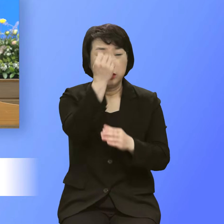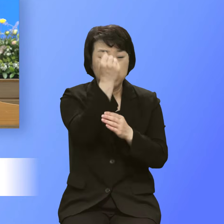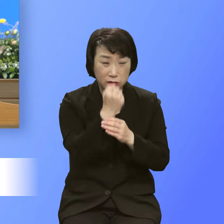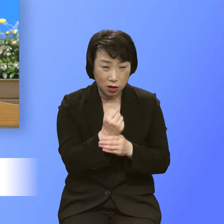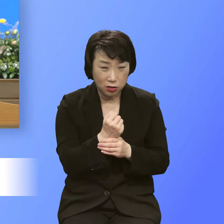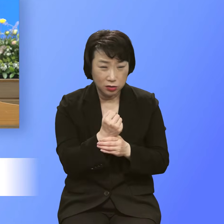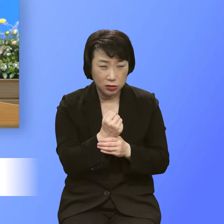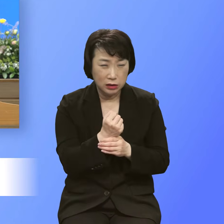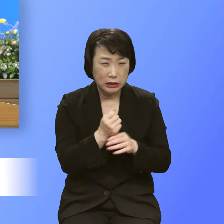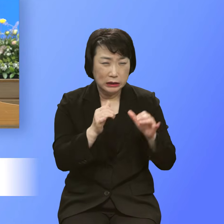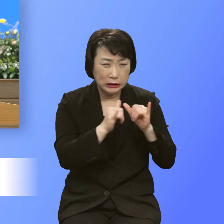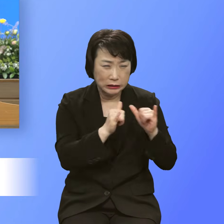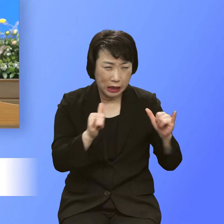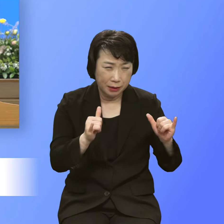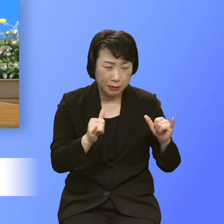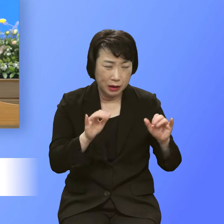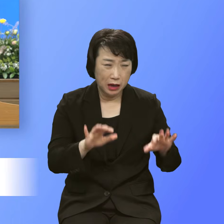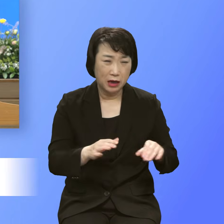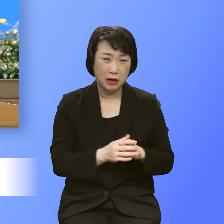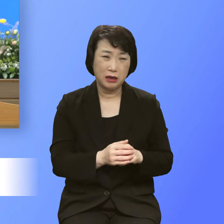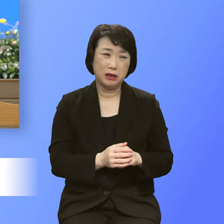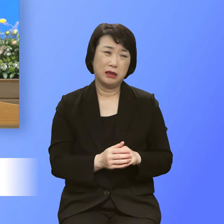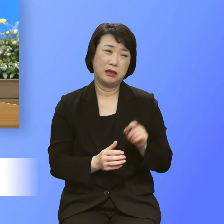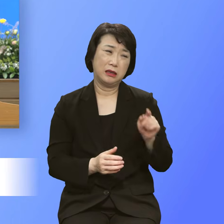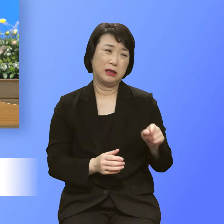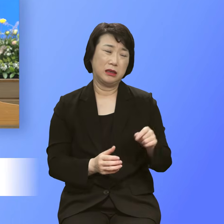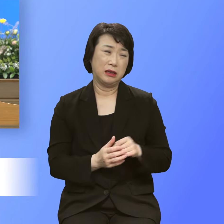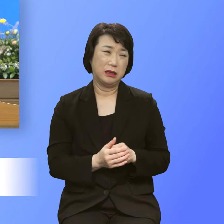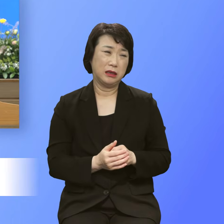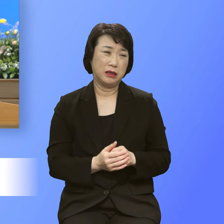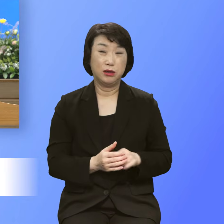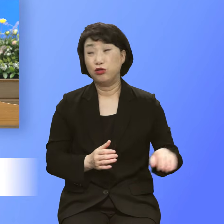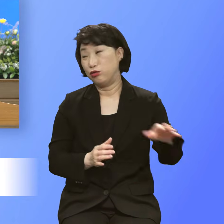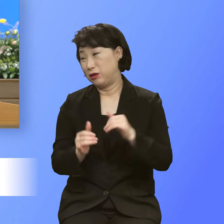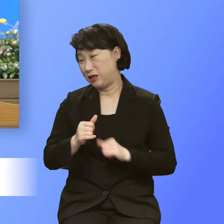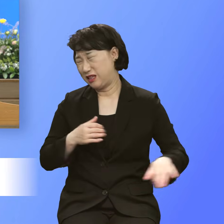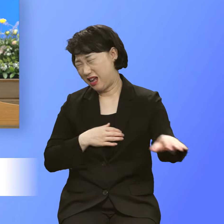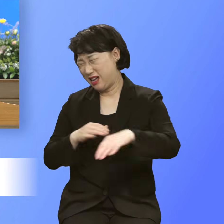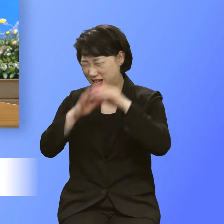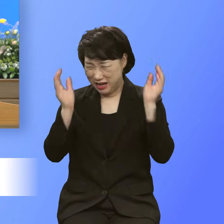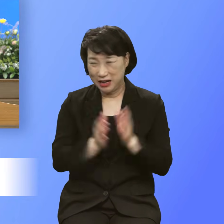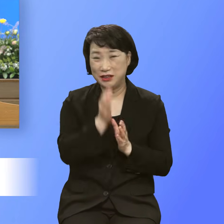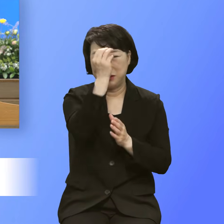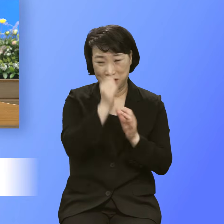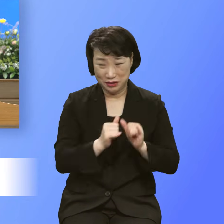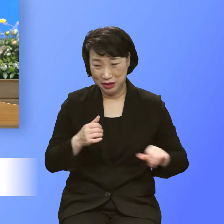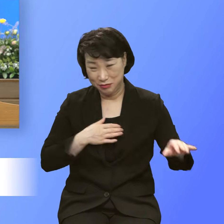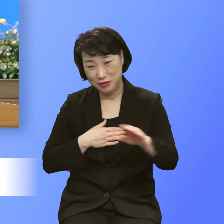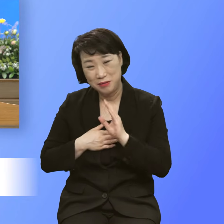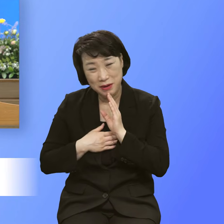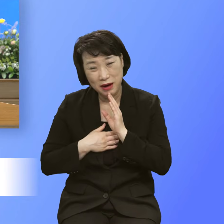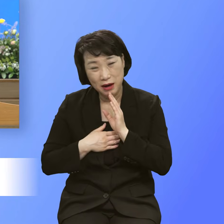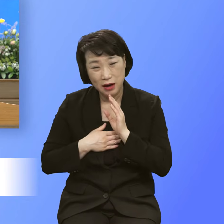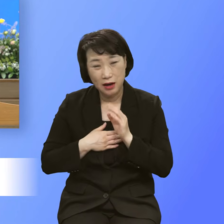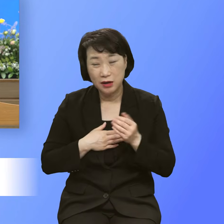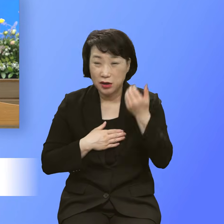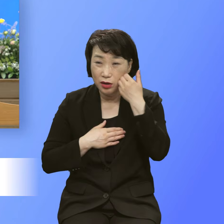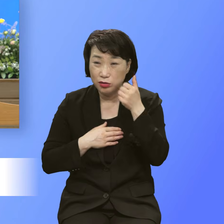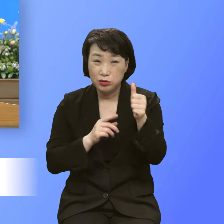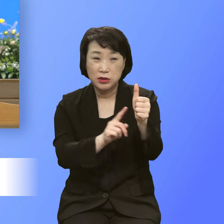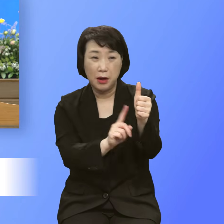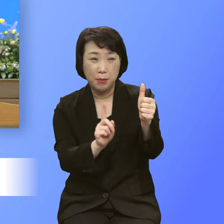썩어질 사람과, 응? 우리 썩어질 사람들 아니? 저 사람